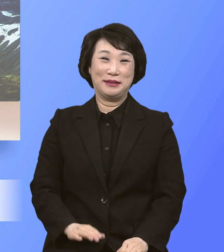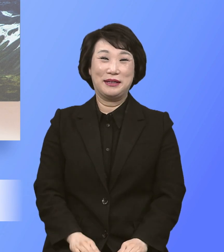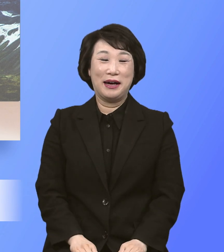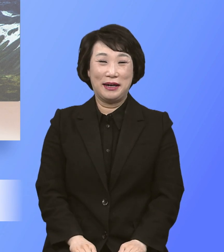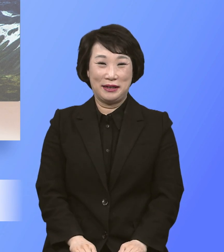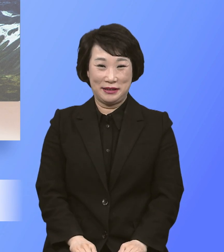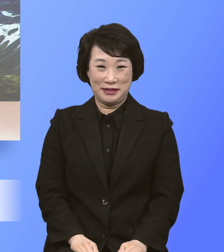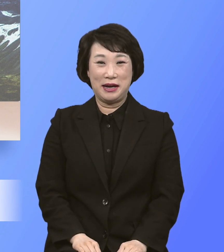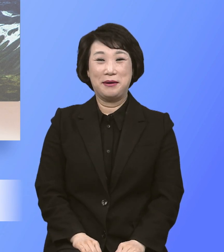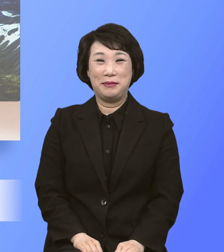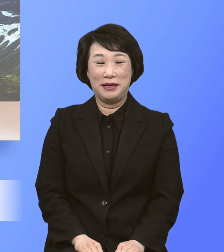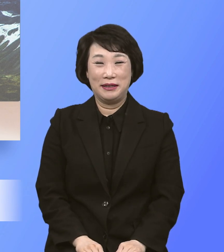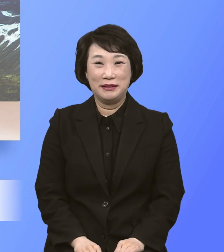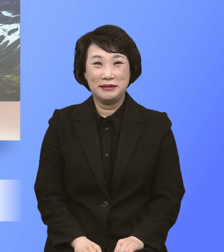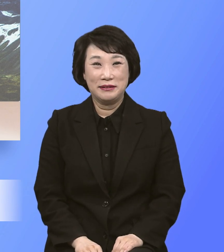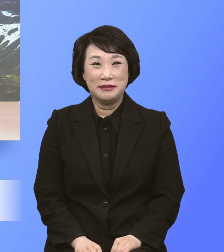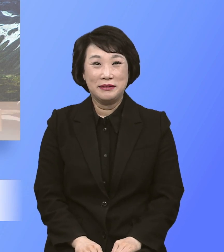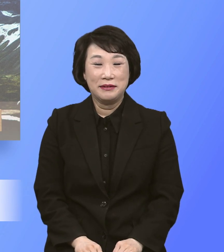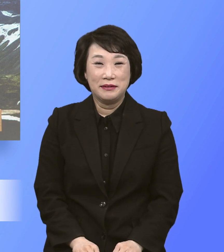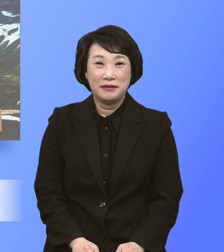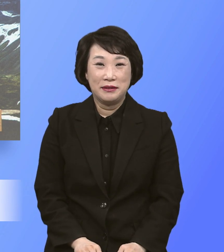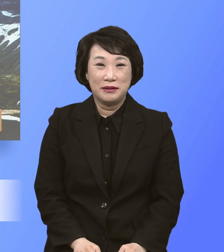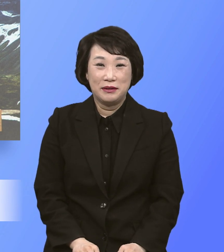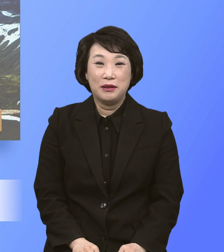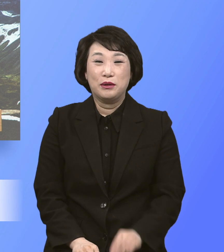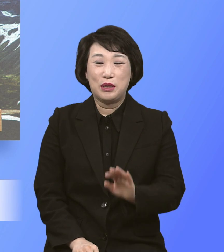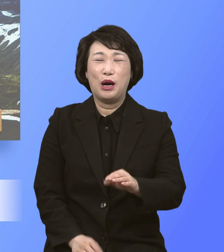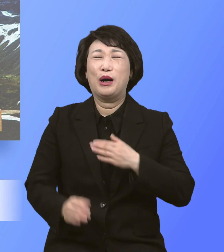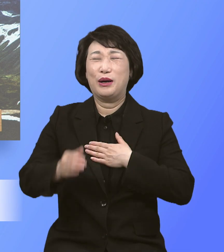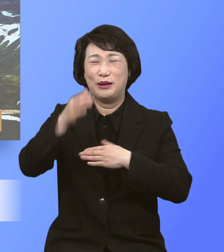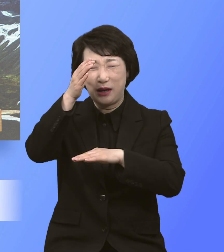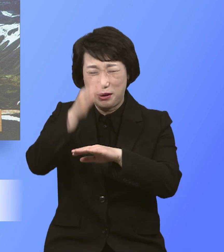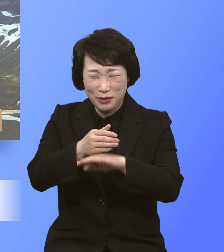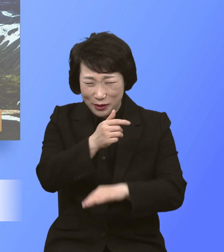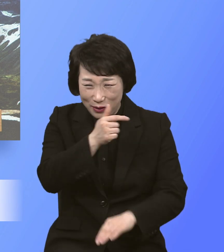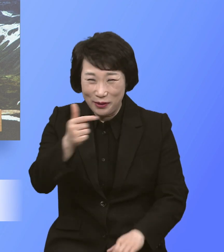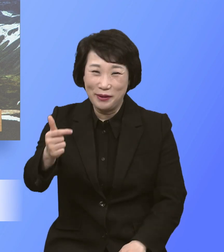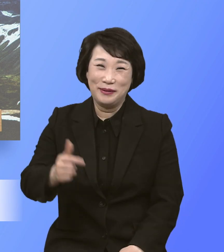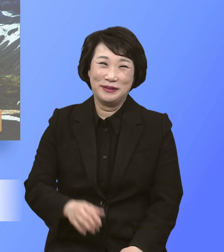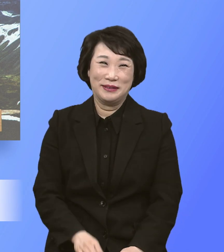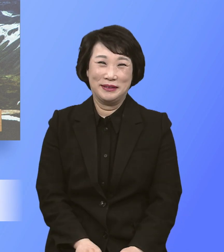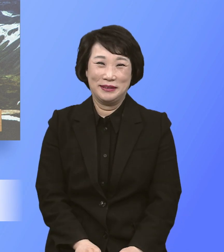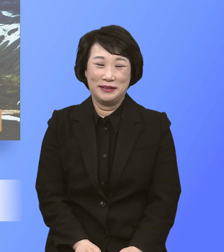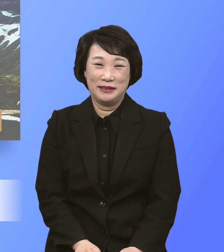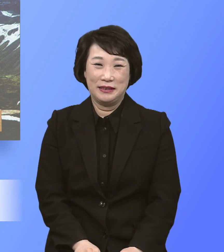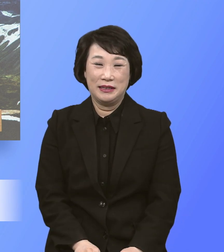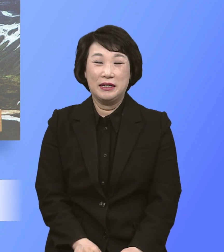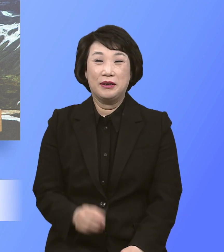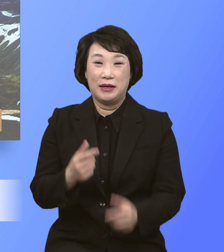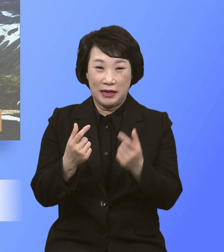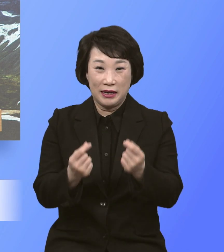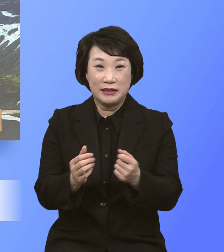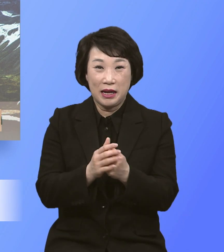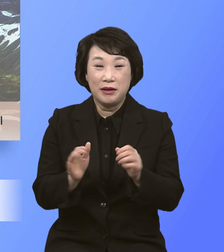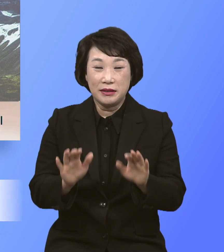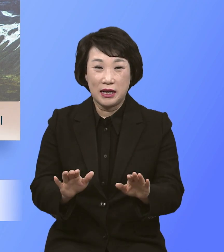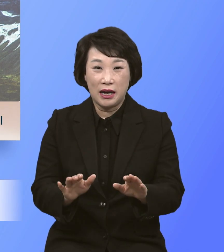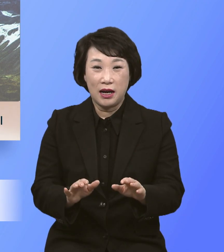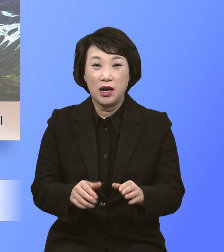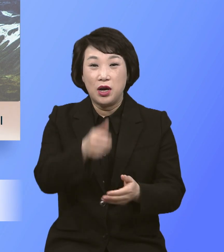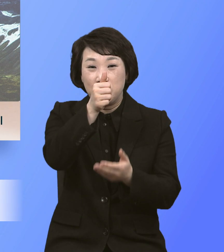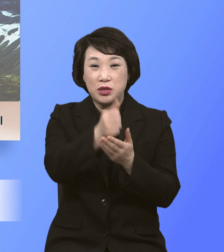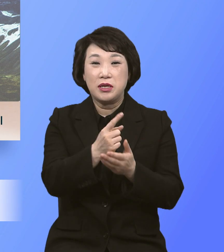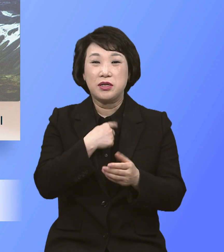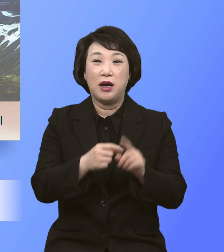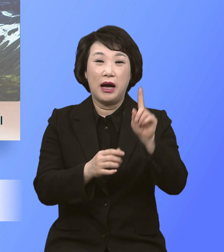진리가 충만하더라. 너무 감사하죠. 그런즉 한